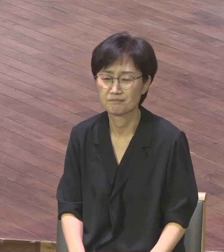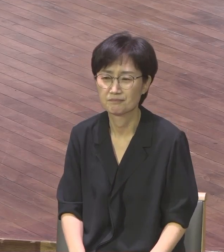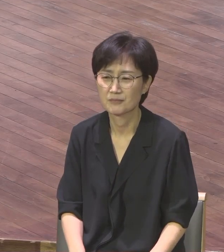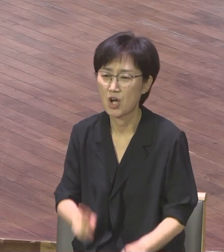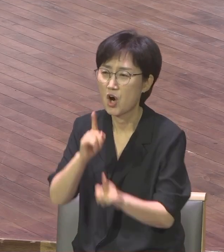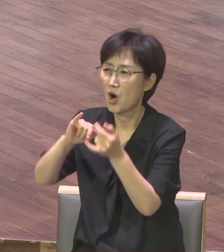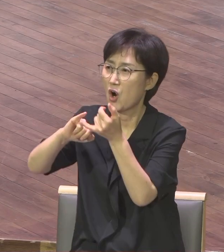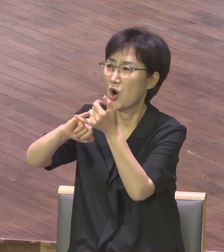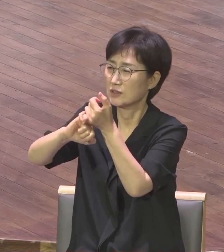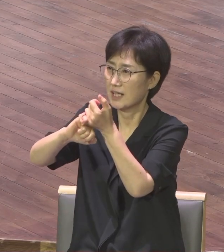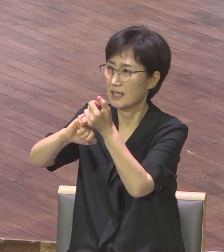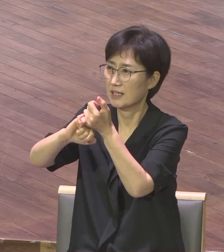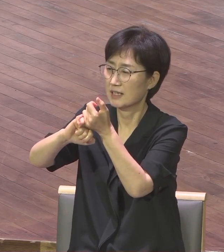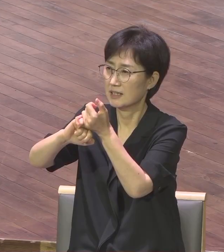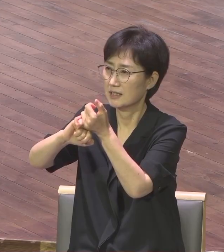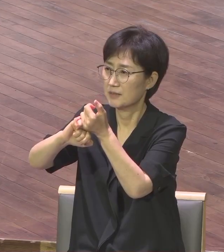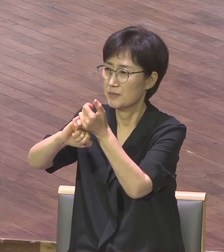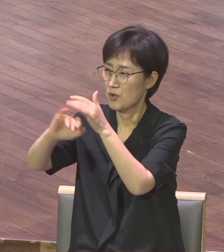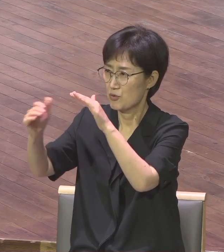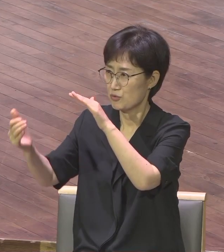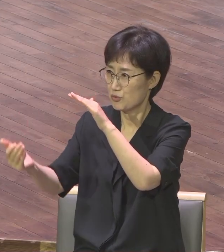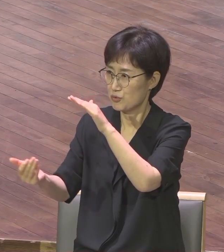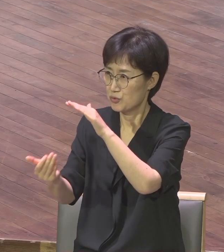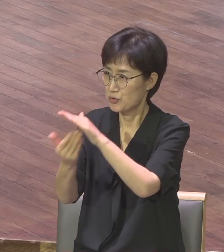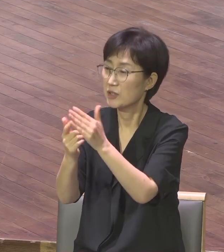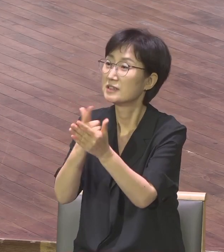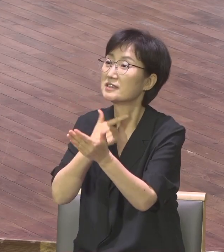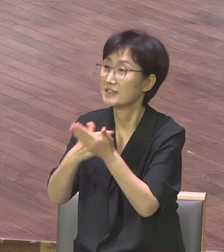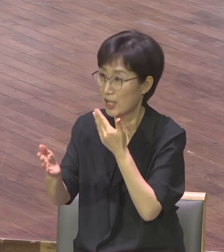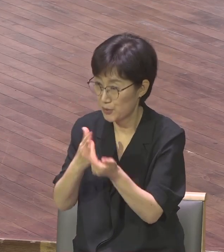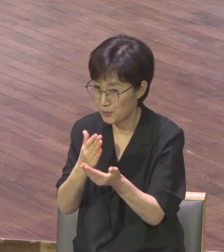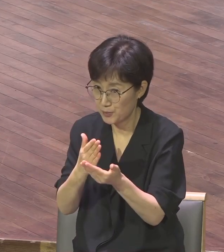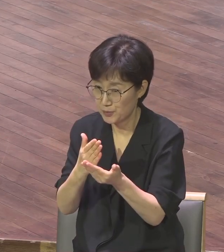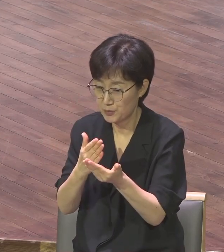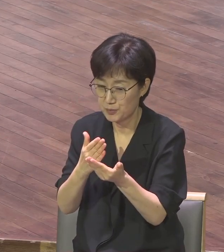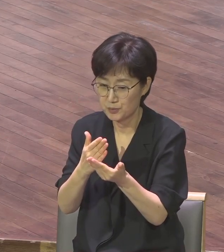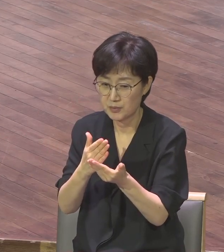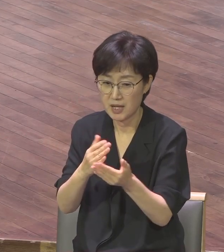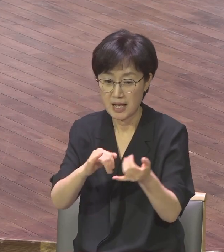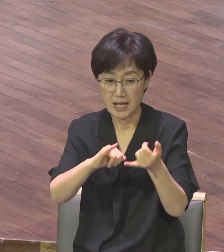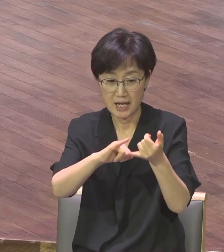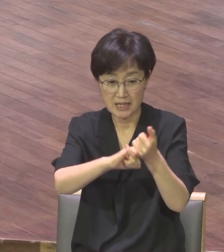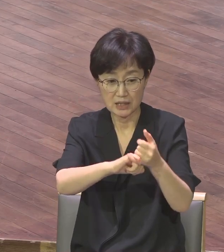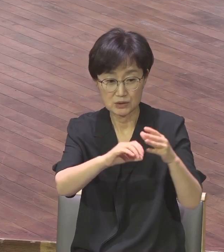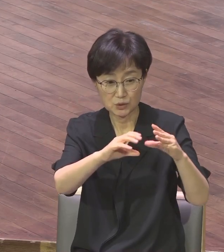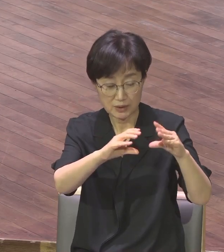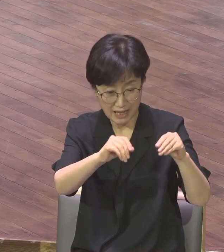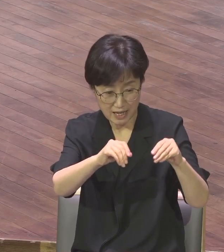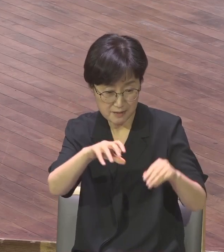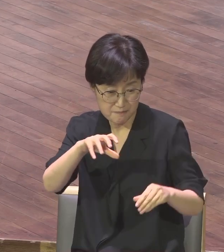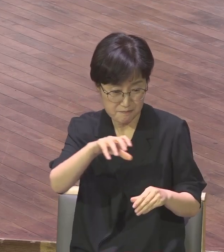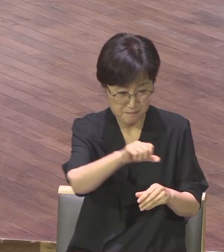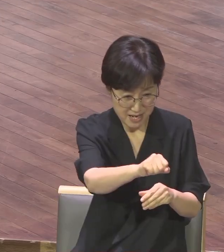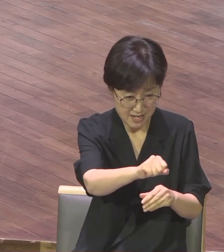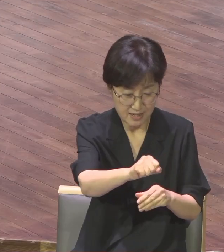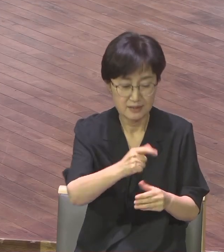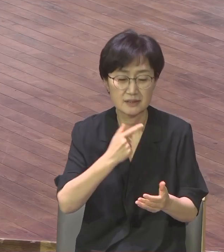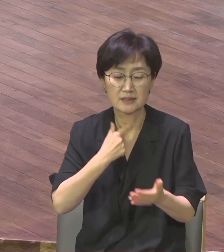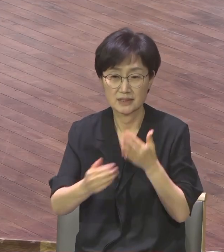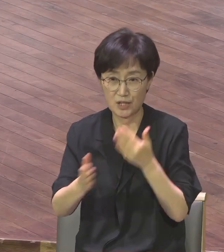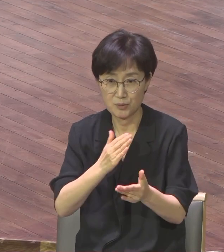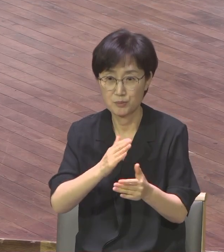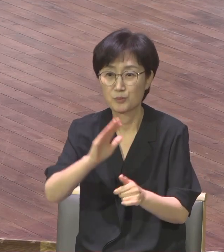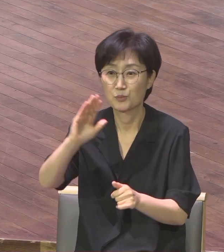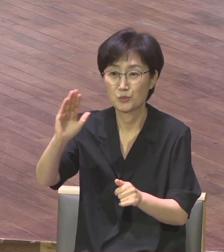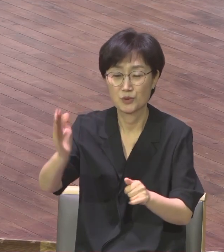언약 성취의 축복, 적과 꿀이 흐르는 부요를 체험하는 풍성한 인생